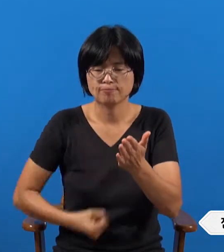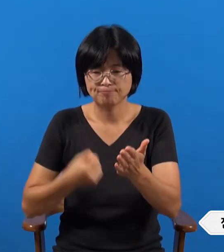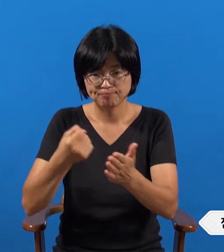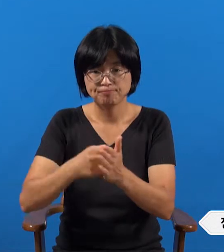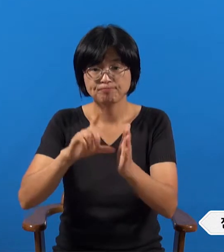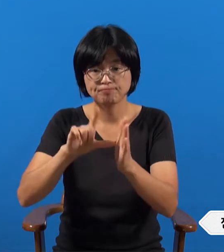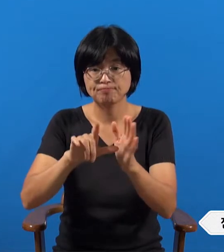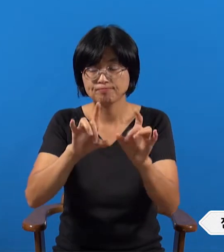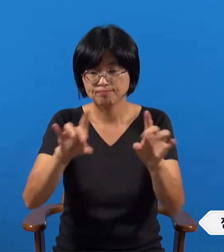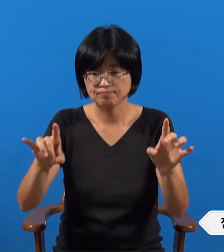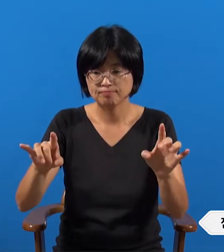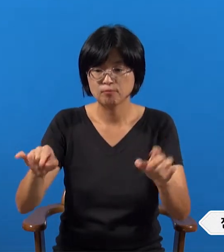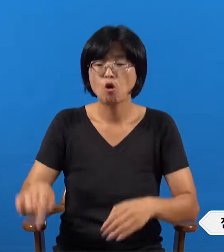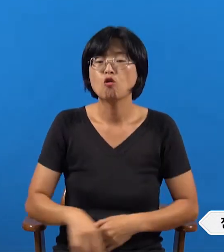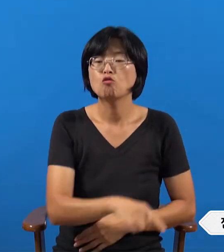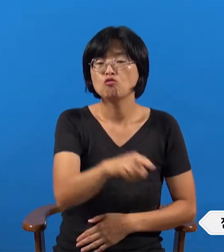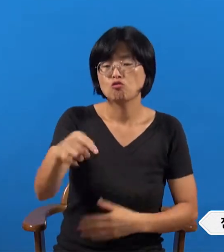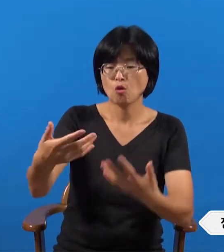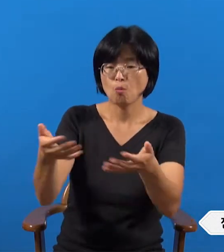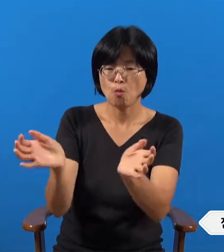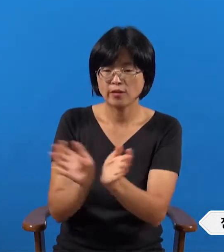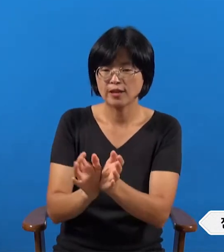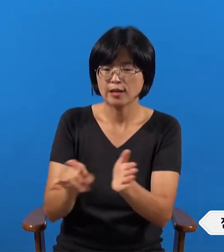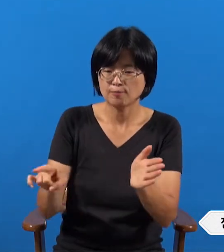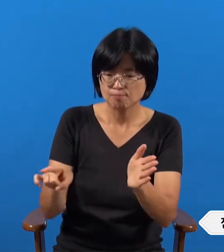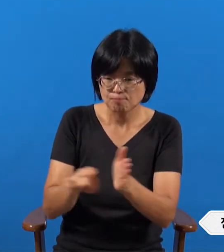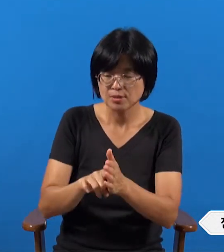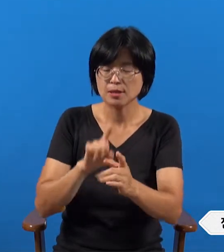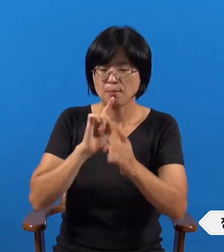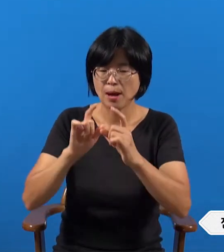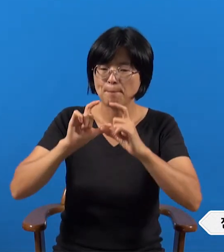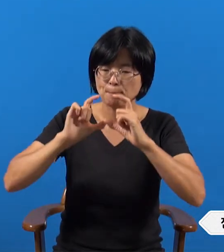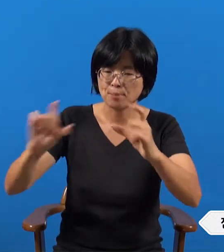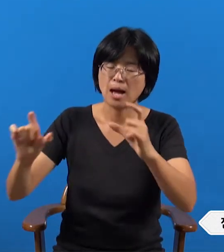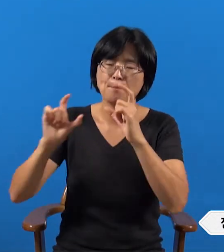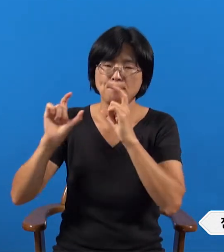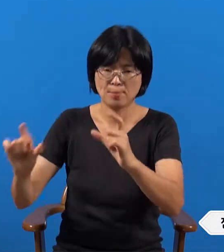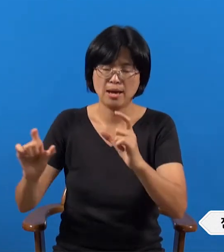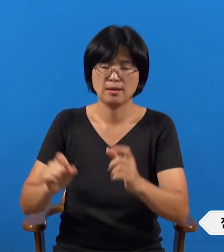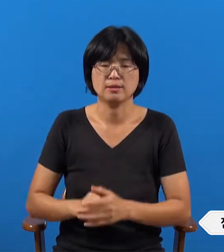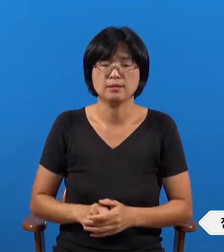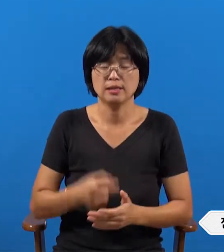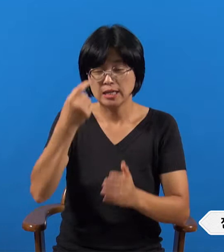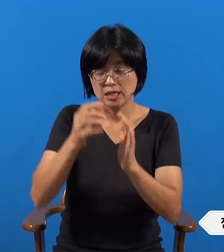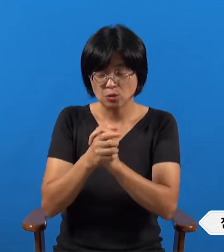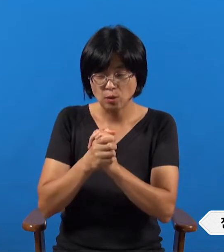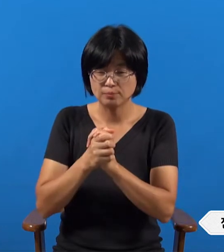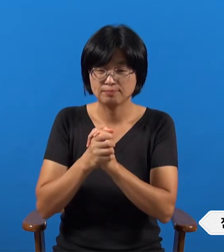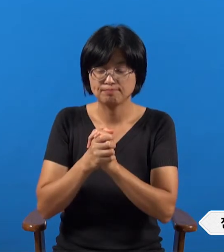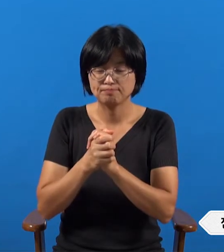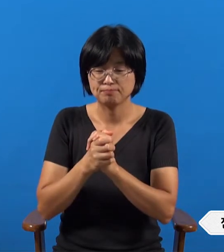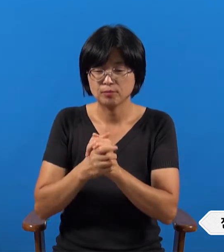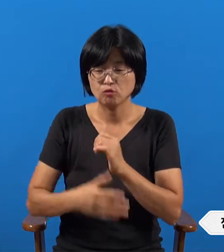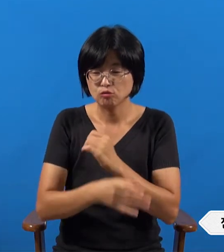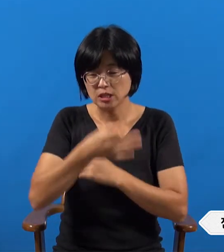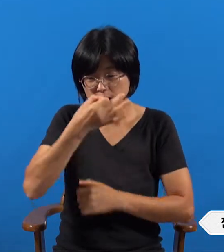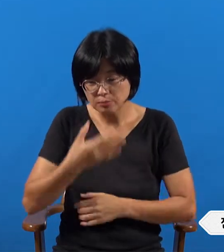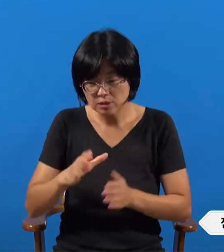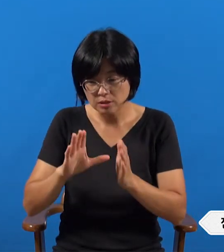중요한 결정이 있을 때마다 우리들을 향해서 믿음의 말을 선포하기 시작했습니다.